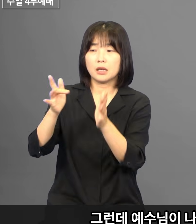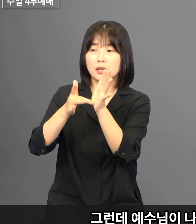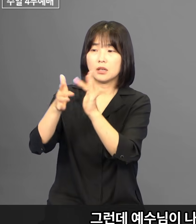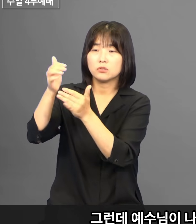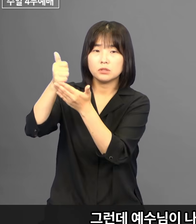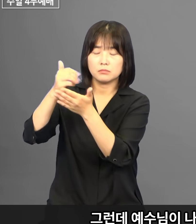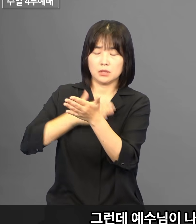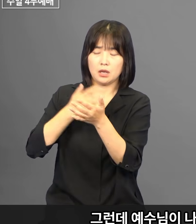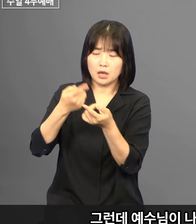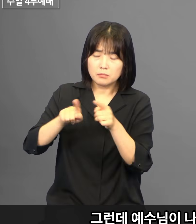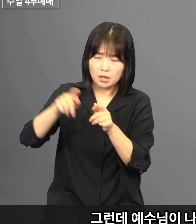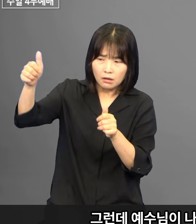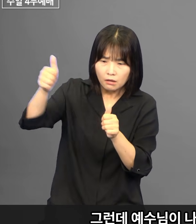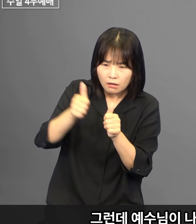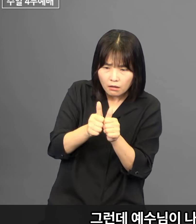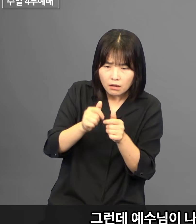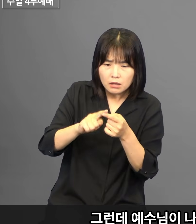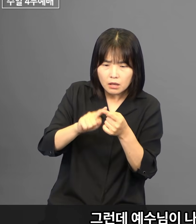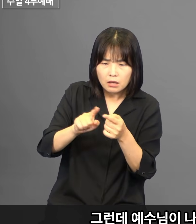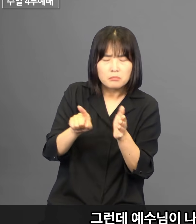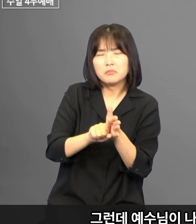함께 계신 것은 안 믿어요.